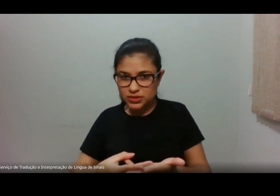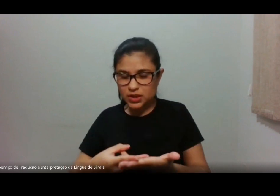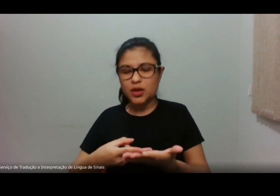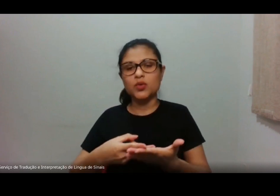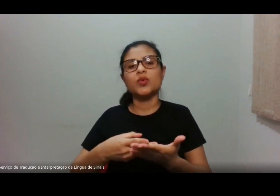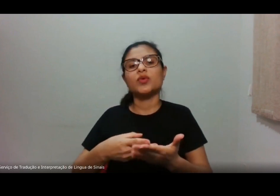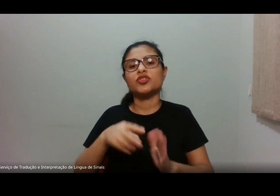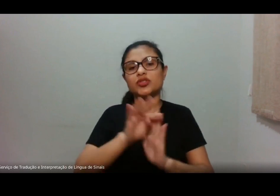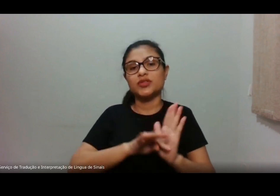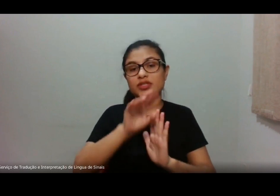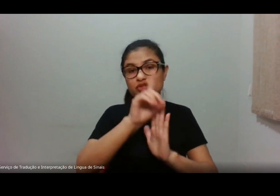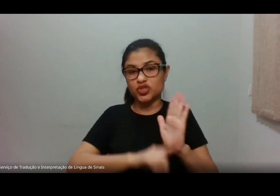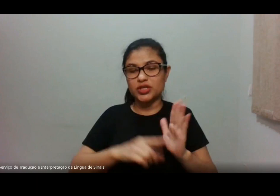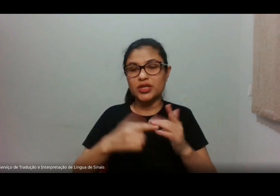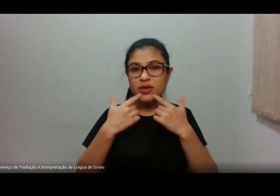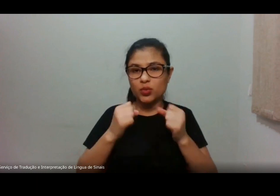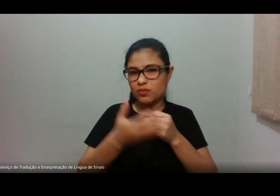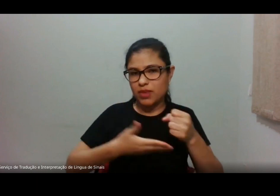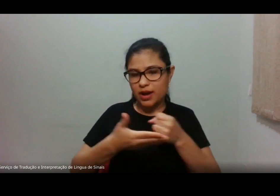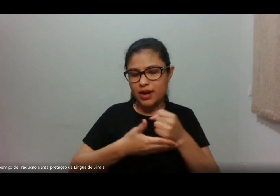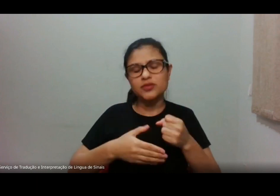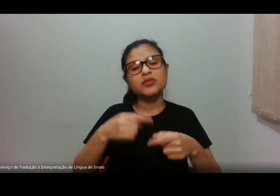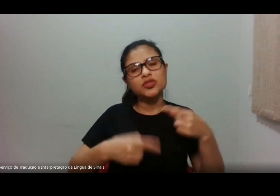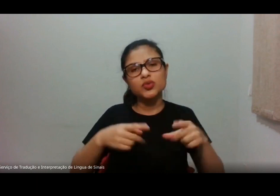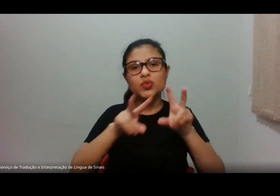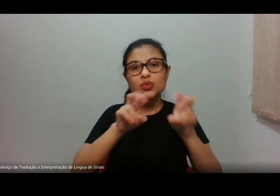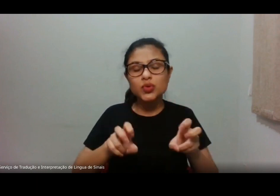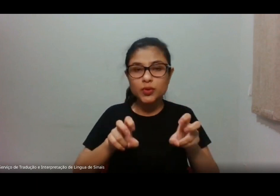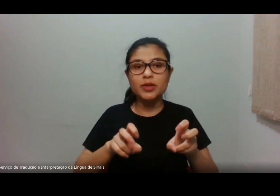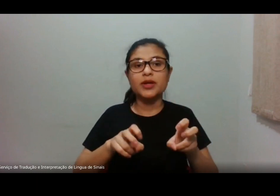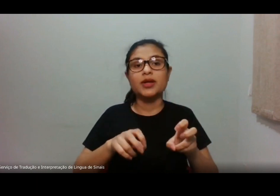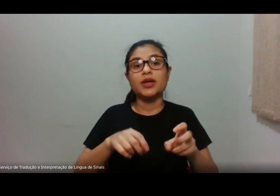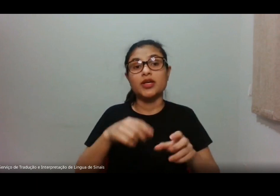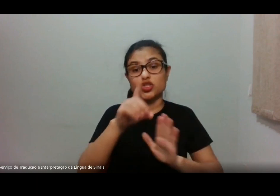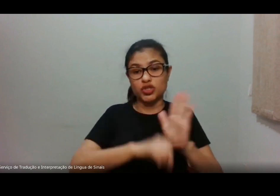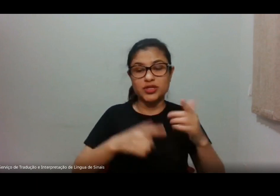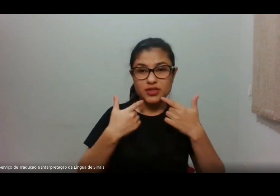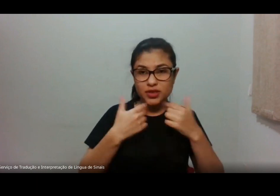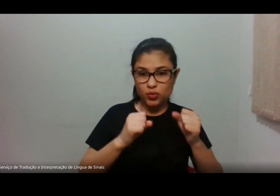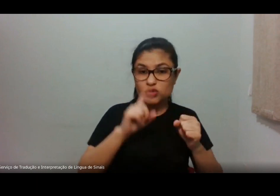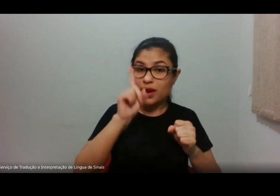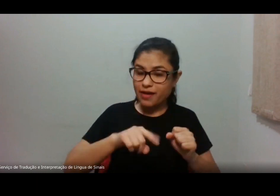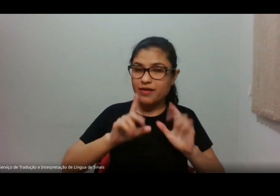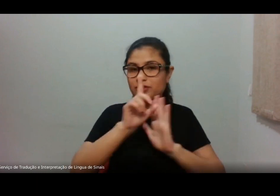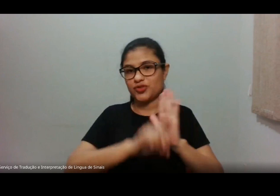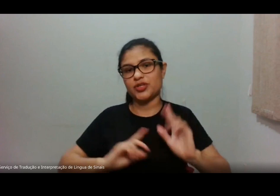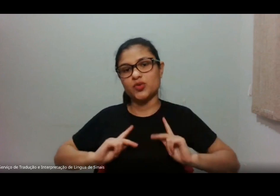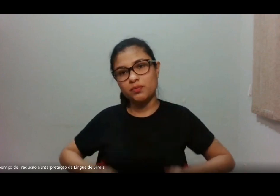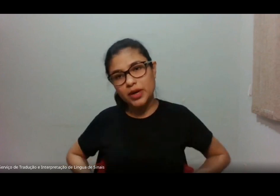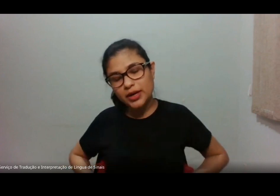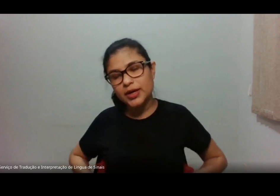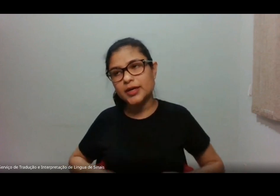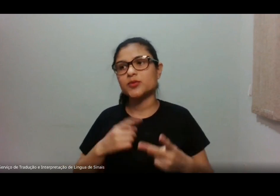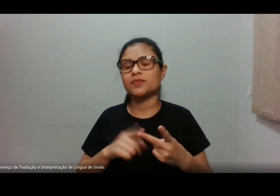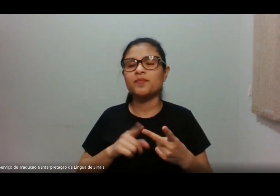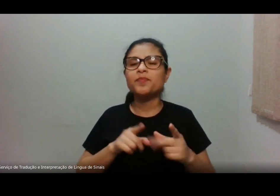direitos linguísticos que são básicos, que discutem direitos linguísticos como direitos humanos, que discutem questões a partir do direito